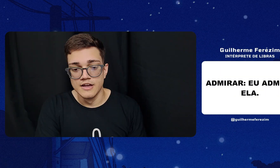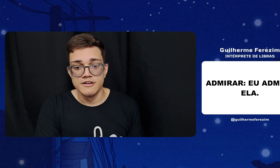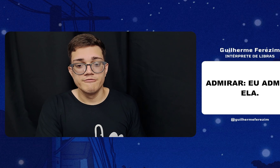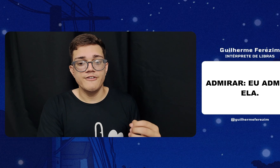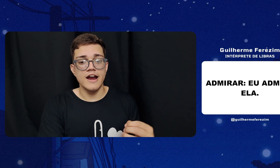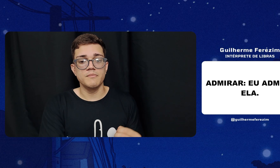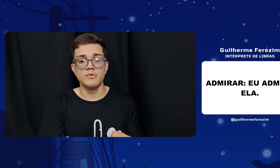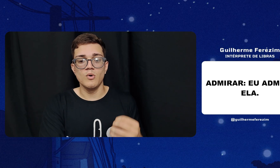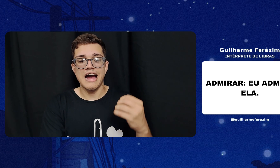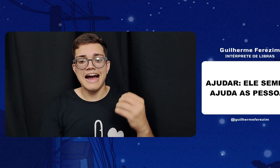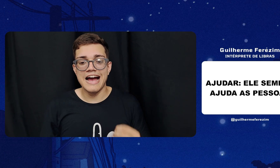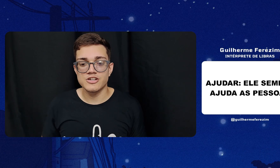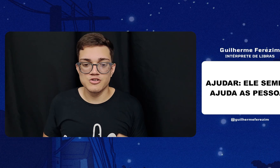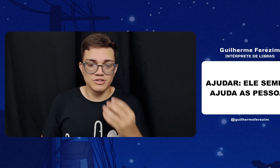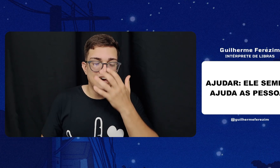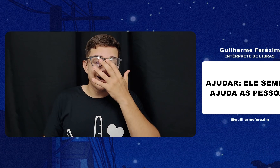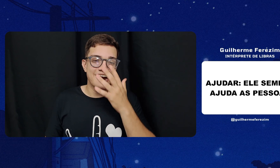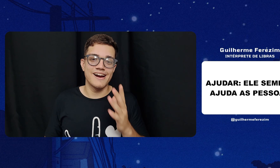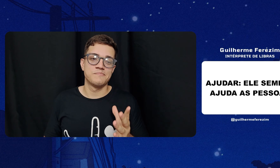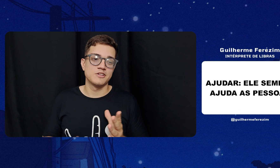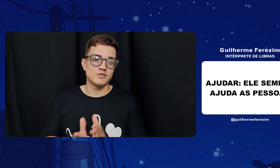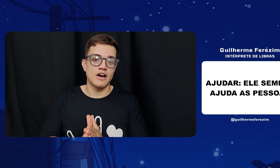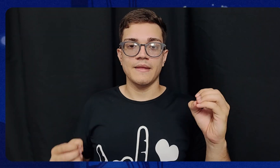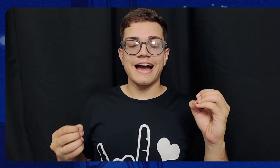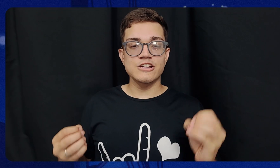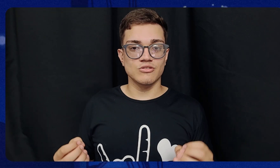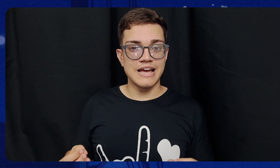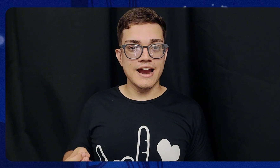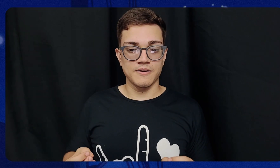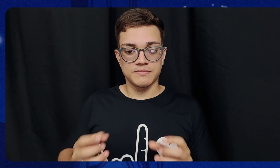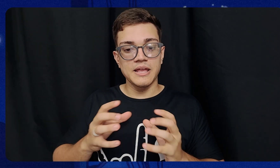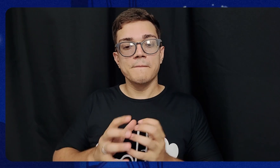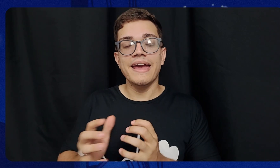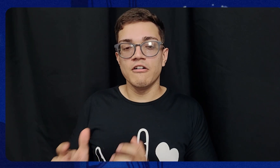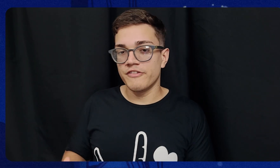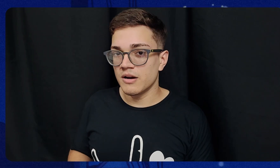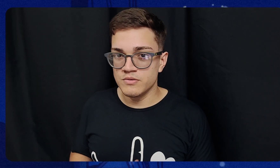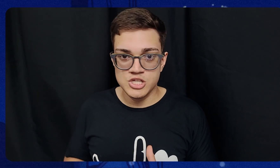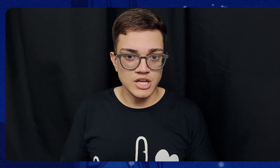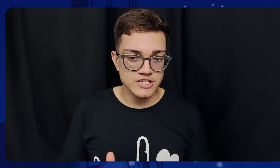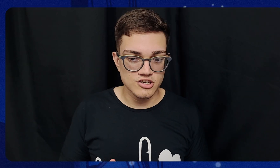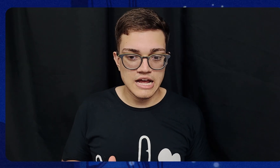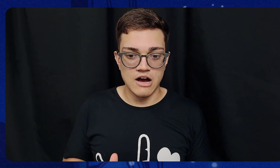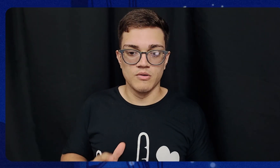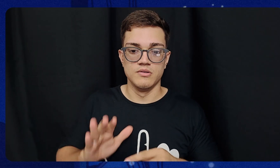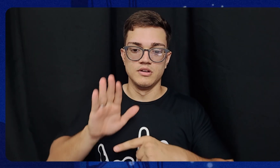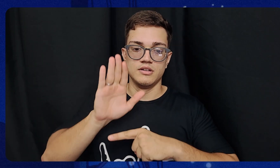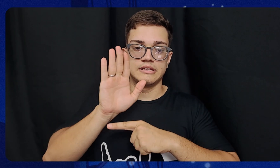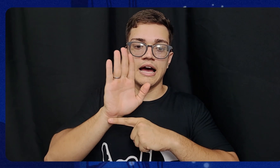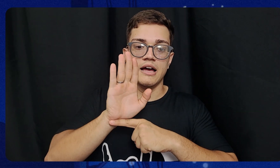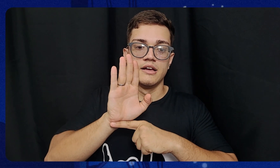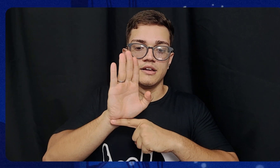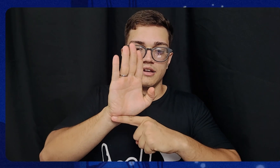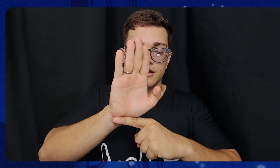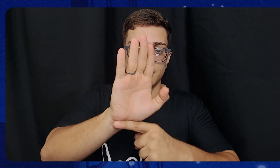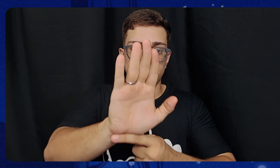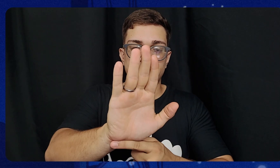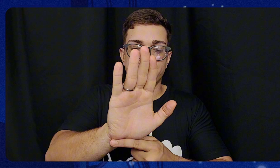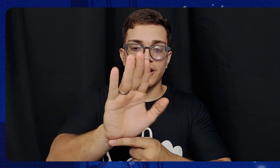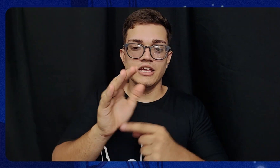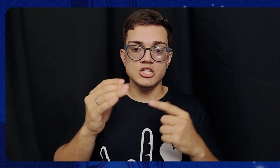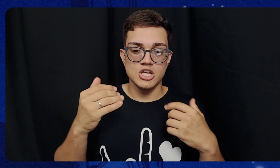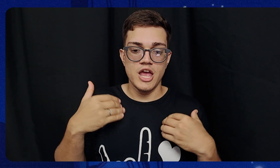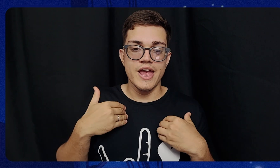verbo. Verbo ajudar, pessoal. Ajudar também é um verbo direcional, tá?